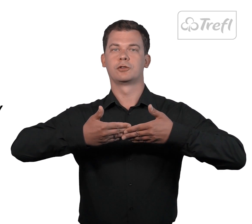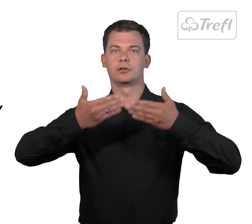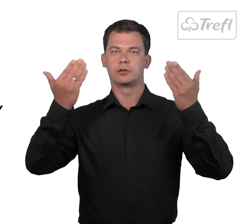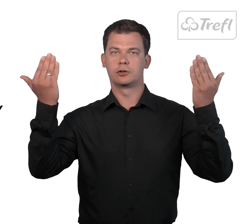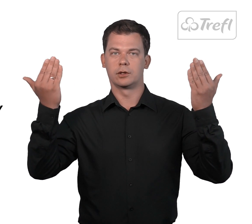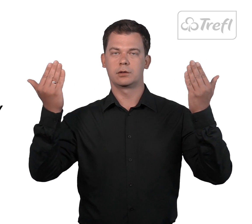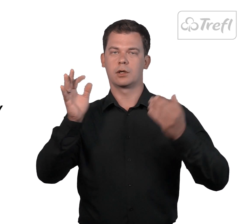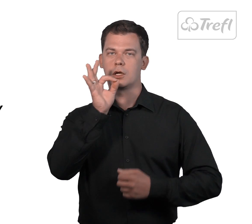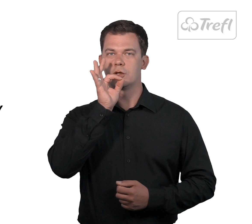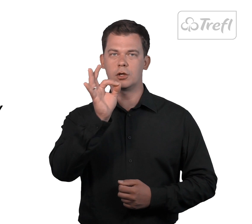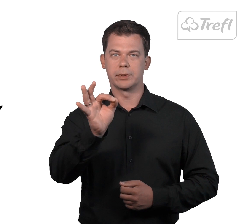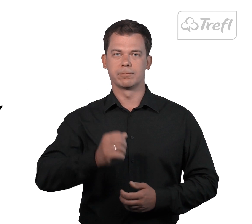Dzień dobry.